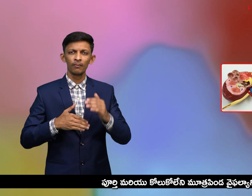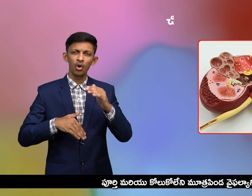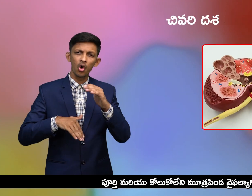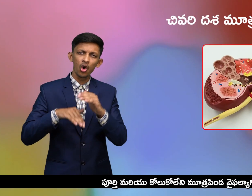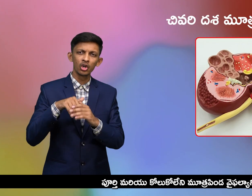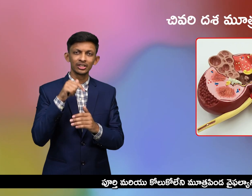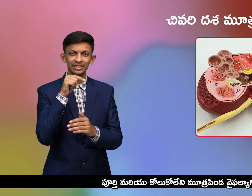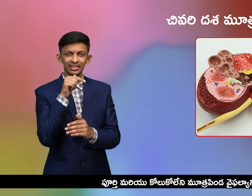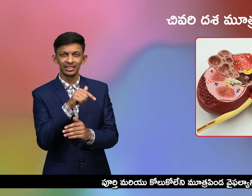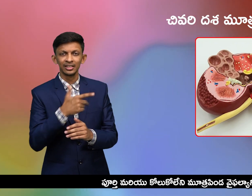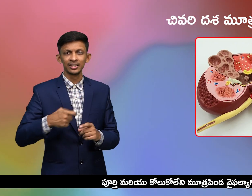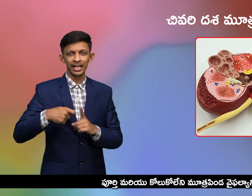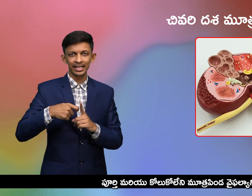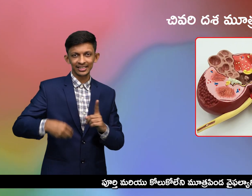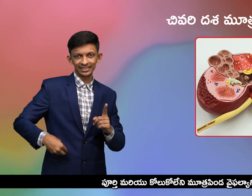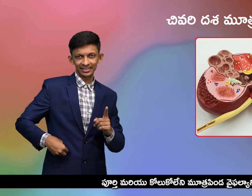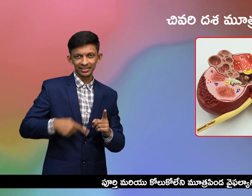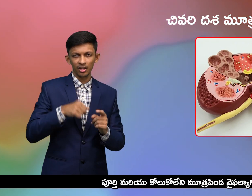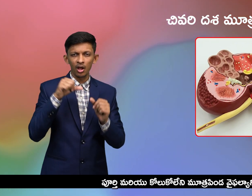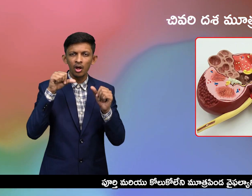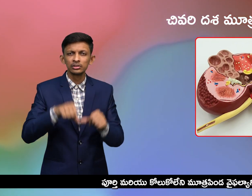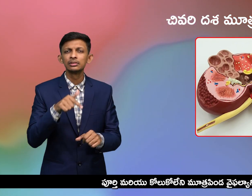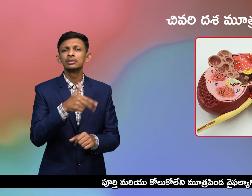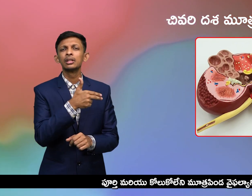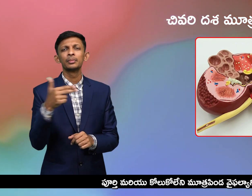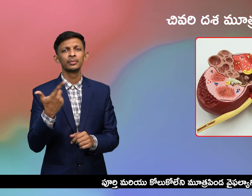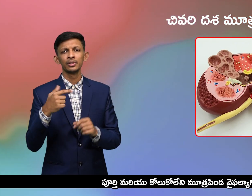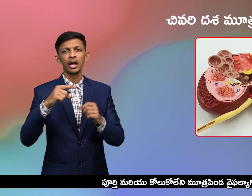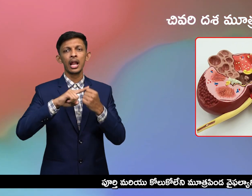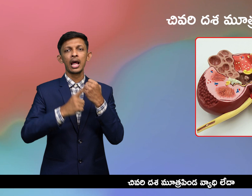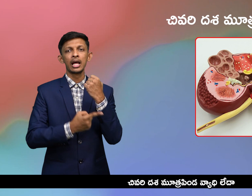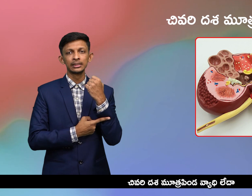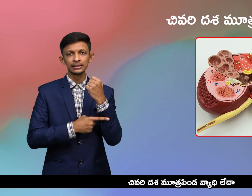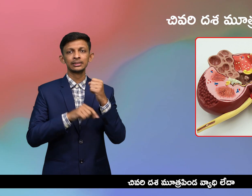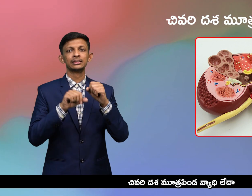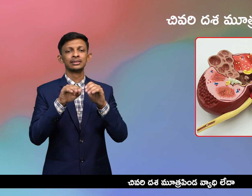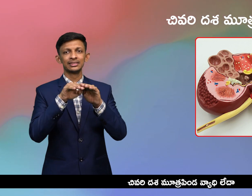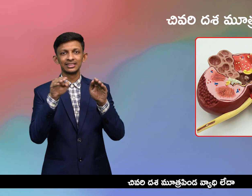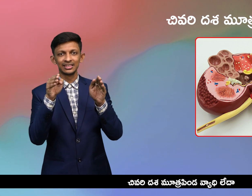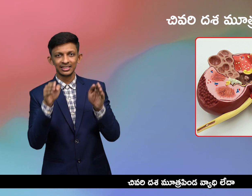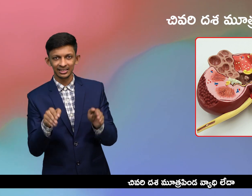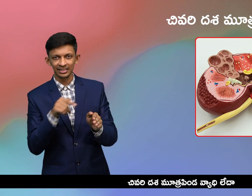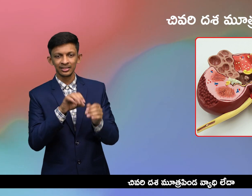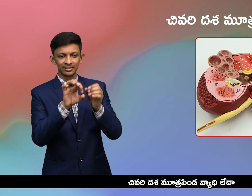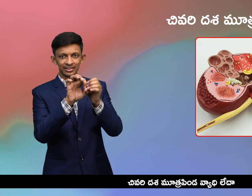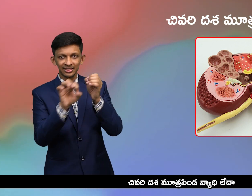పూర్తి మరియు కోలుకోలేని మూత్రపిండ వైఫల్యాన్ని చివరి దశ మూత్రపిండ వ్యాధి